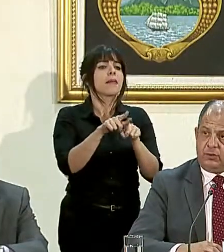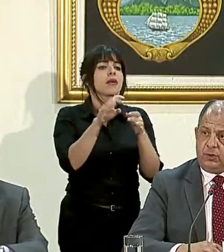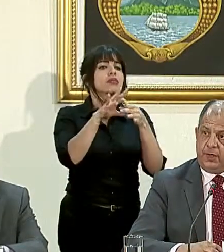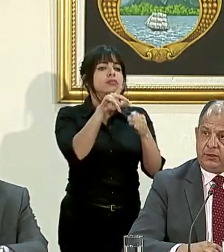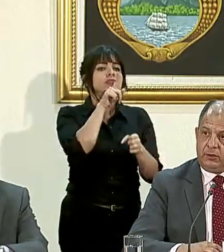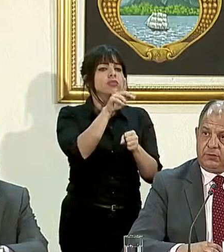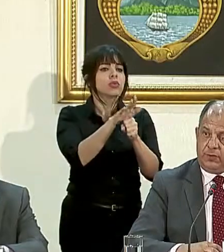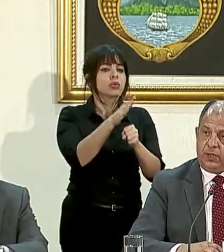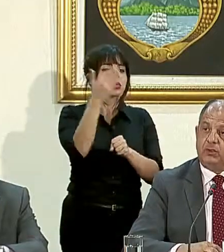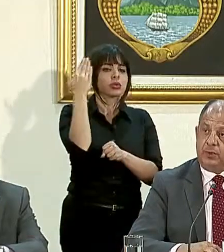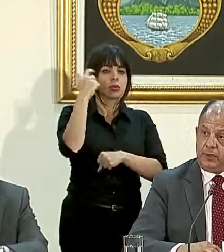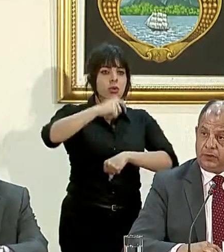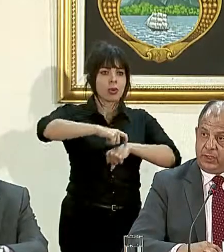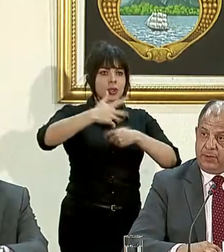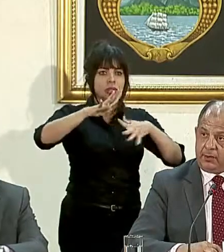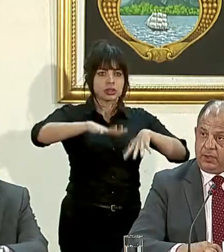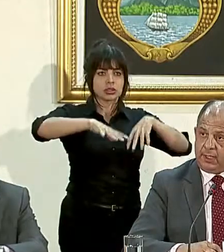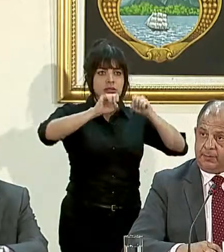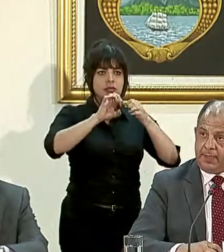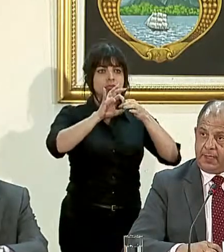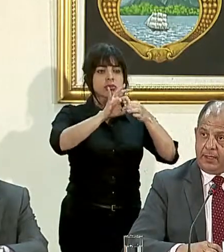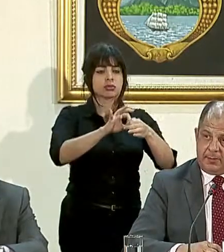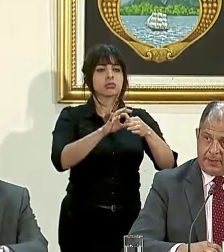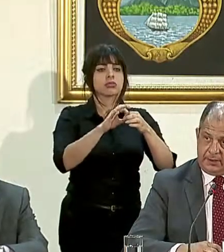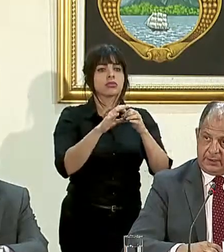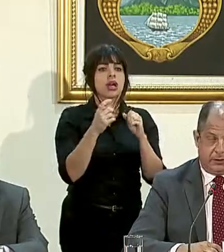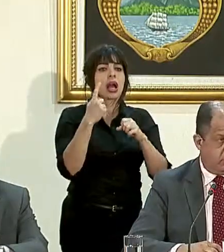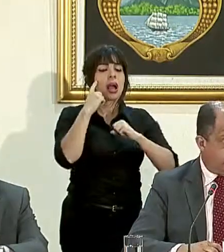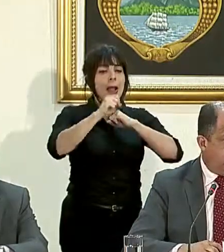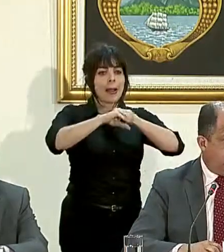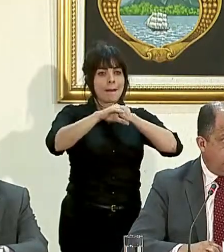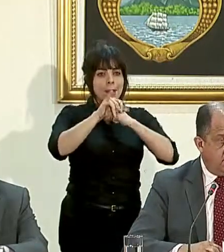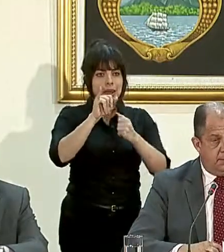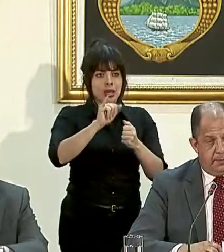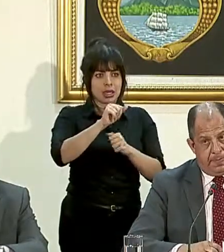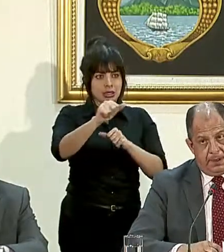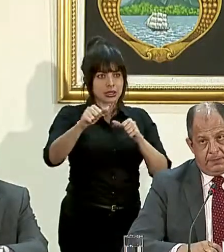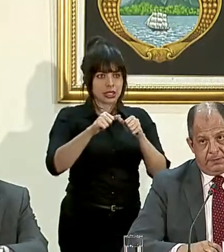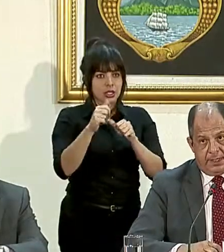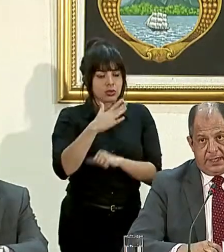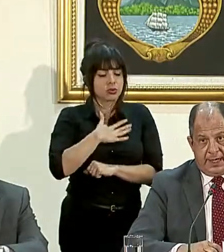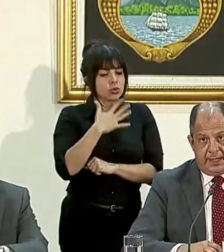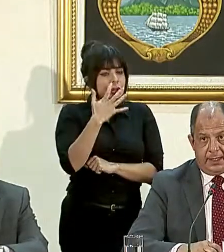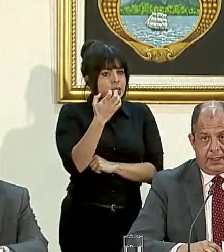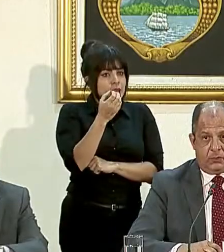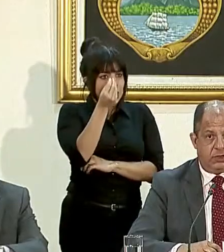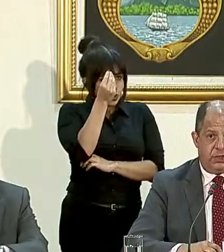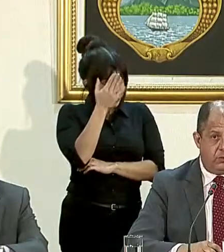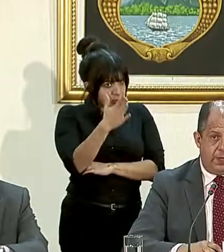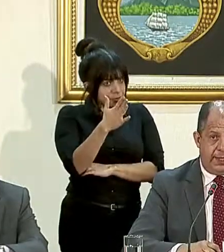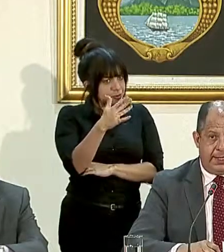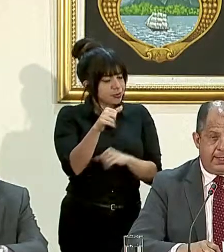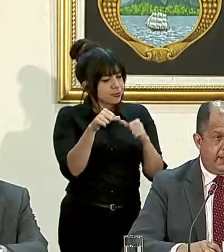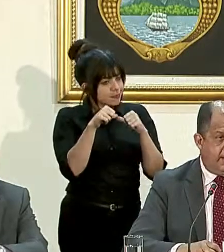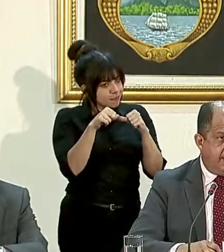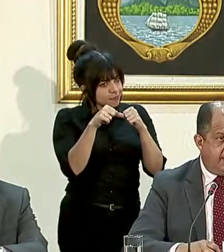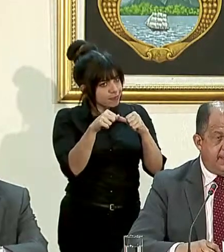compromisos que en su momento fueron asumidos en el marco de la campaña para este sector. Yo quiero señalar que